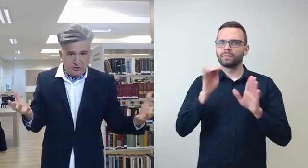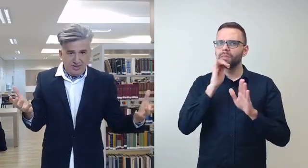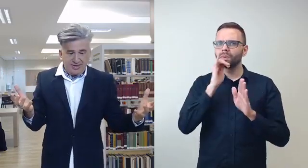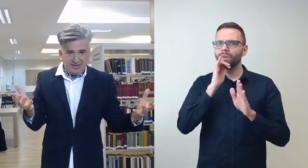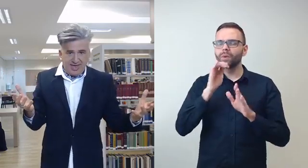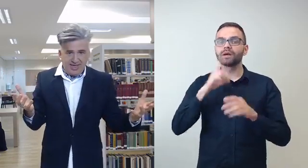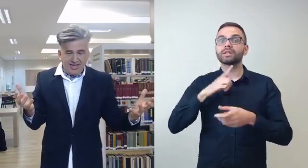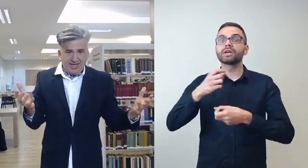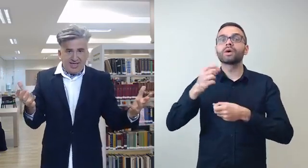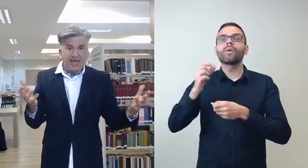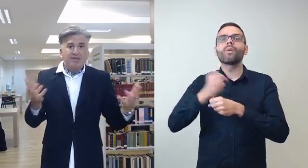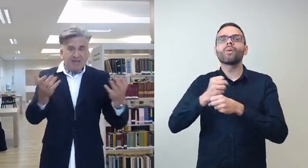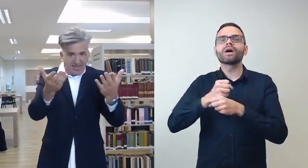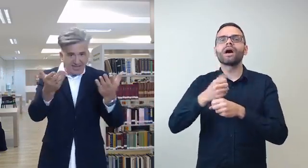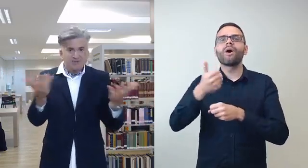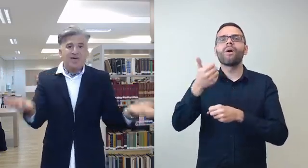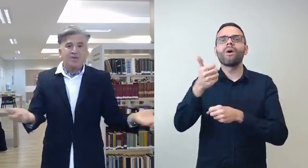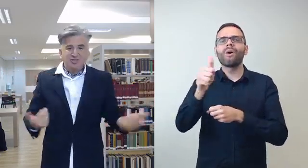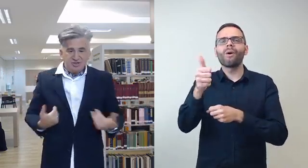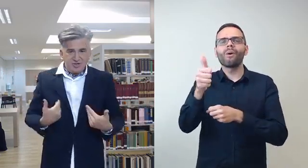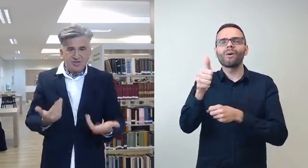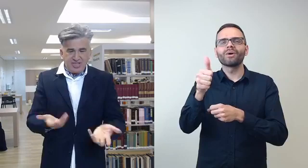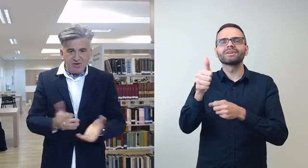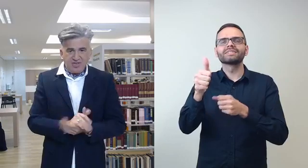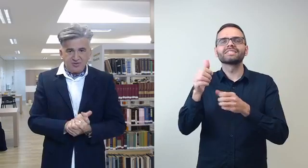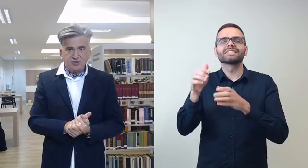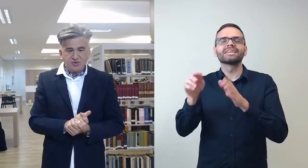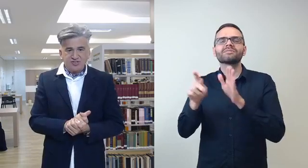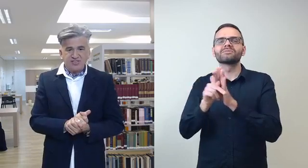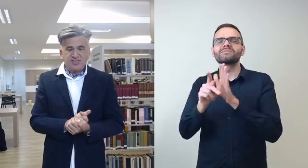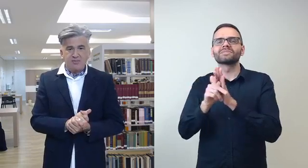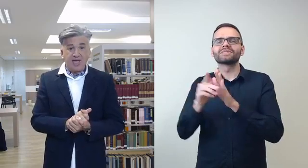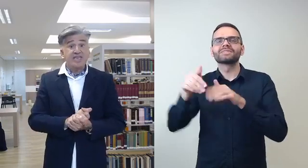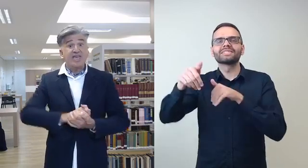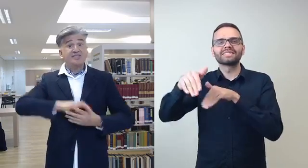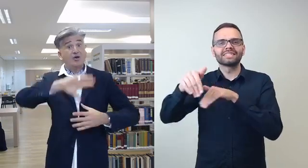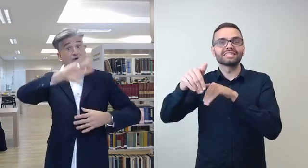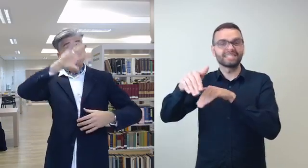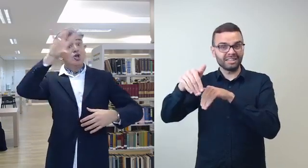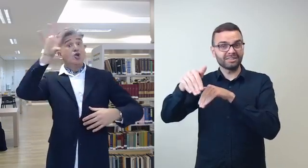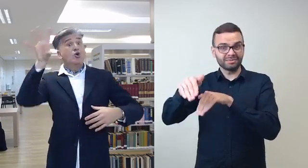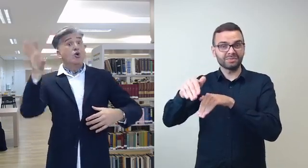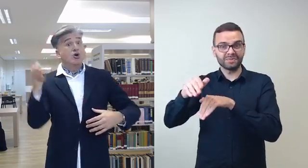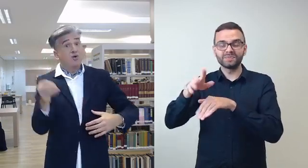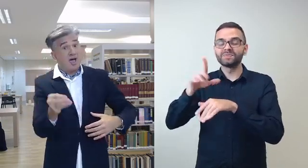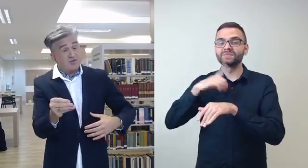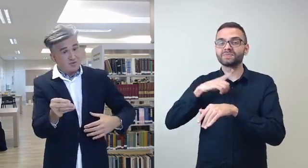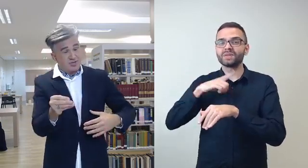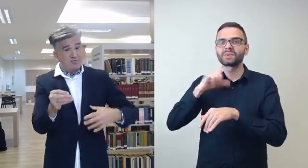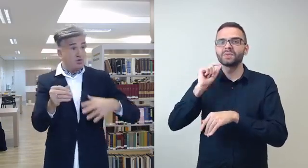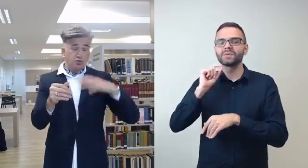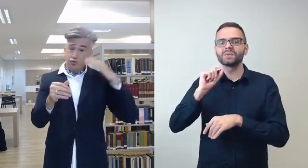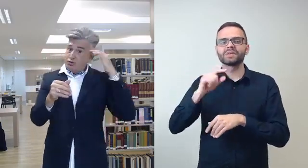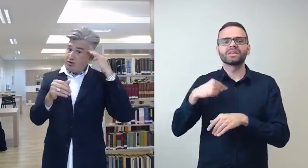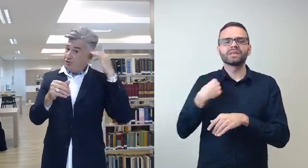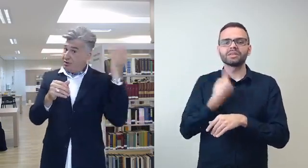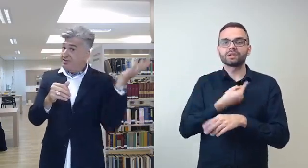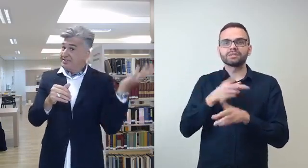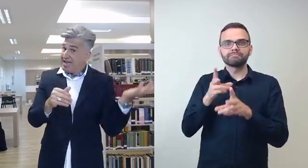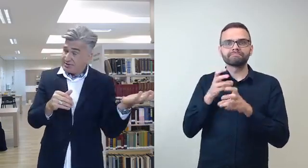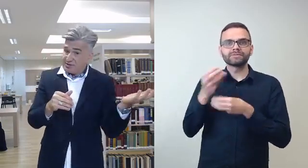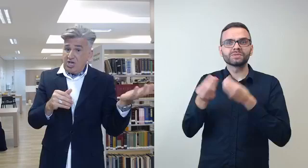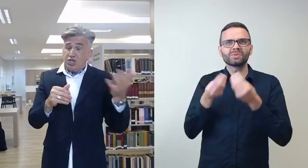todo. Tá? Caramba, quem não sabe aí de nós o que é o evento de 11 de setembro? Aí entra o Common Ground, porque muitos surdos não